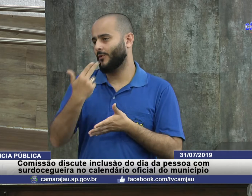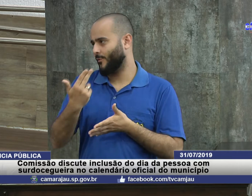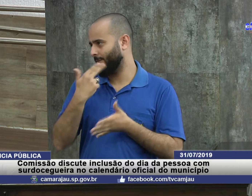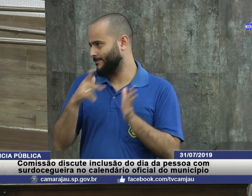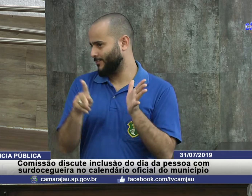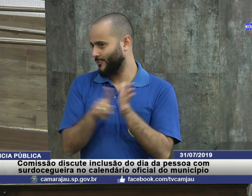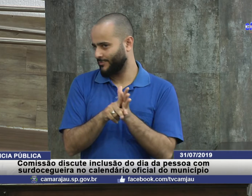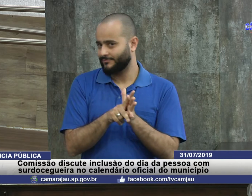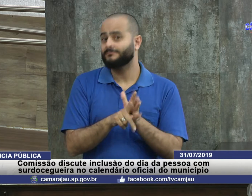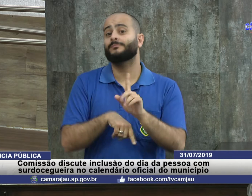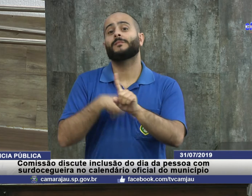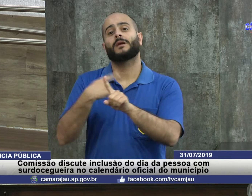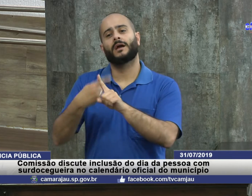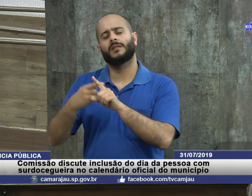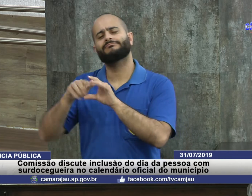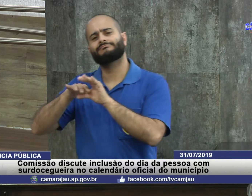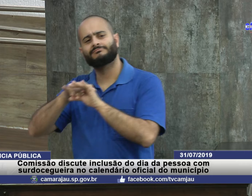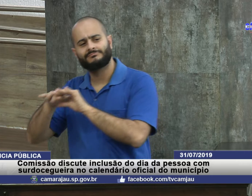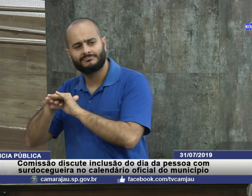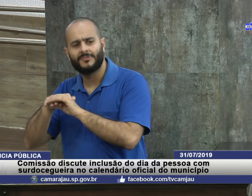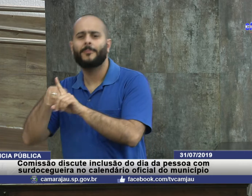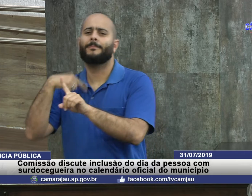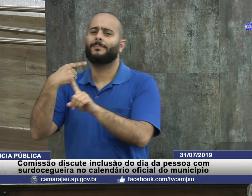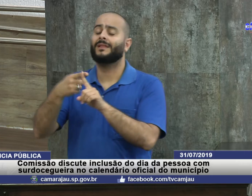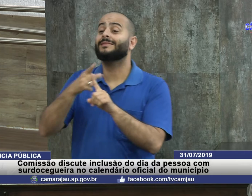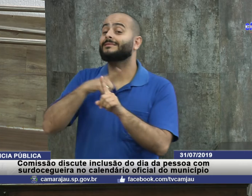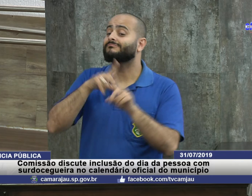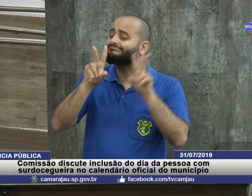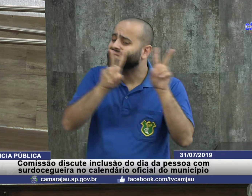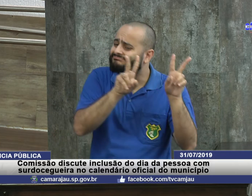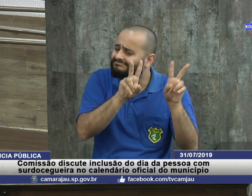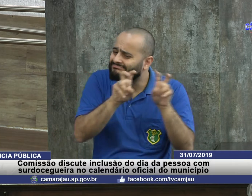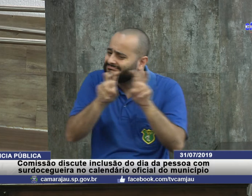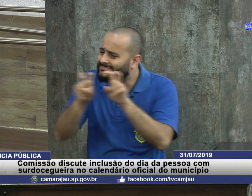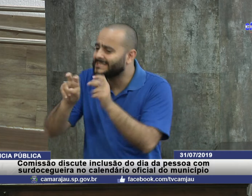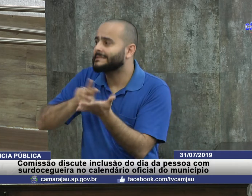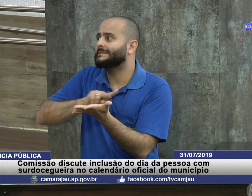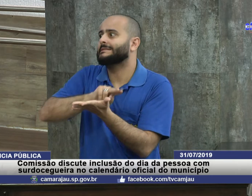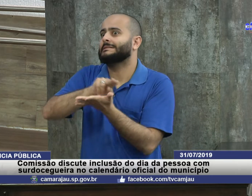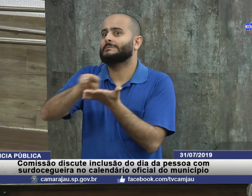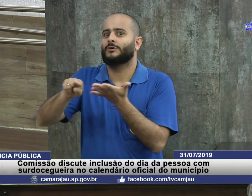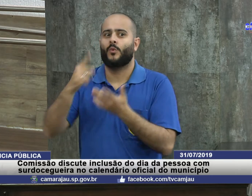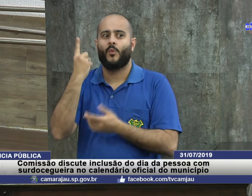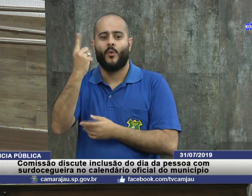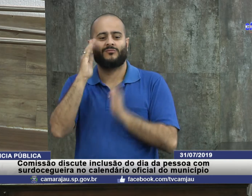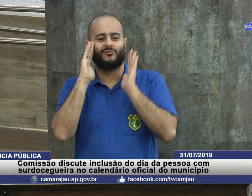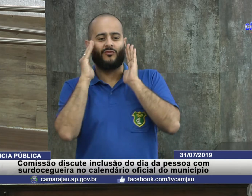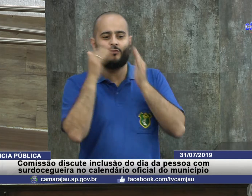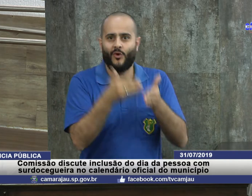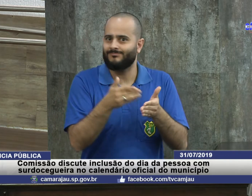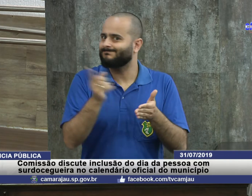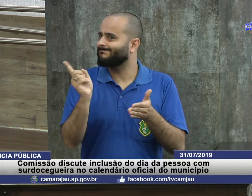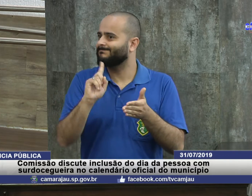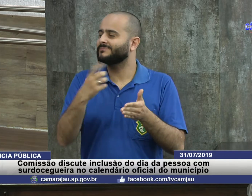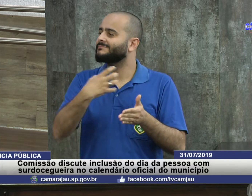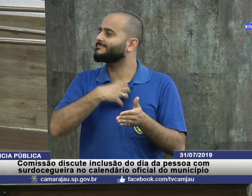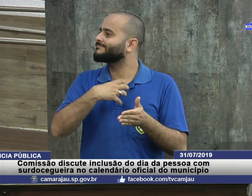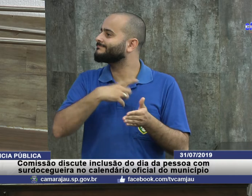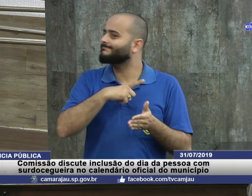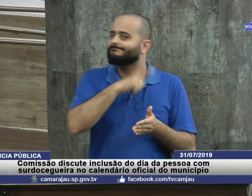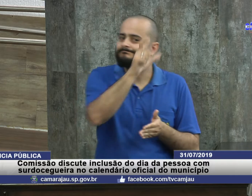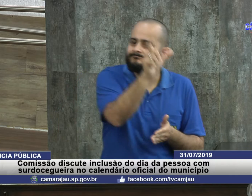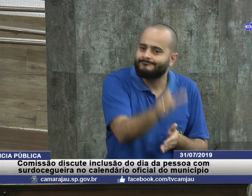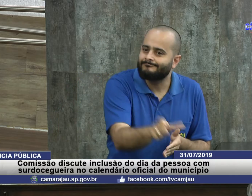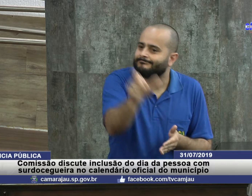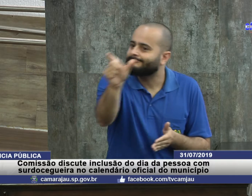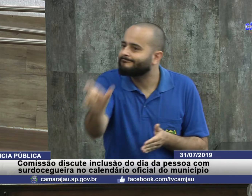diferentes graus. Aqui a gente tem a possibilidade, se a pessoa tem uma perda severa de visão e de audição, ela pode